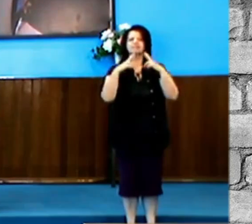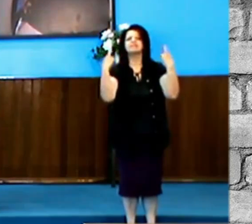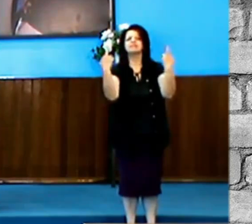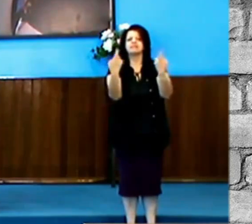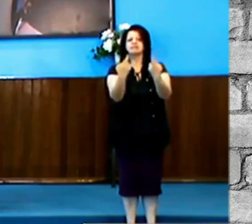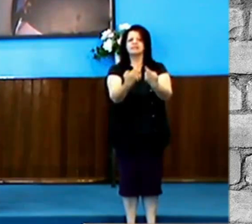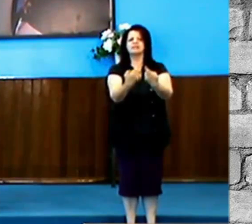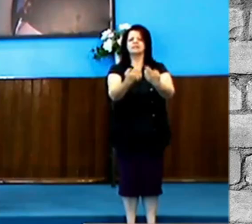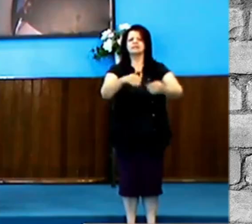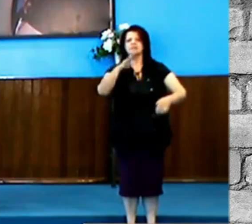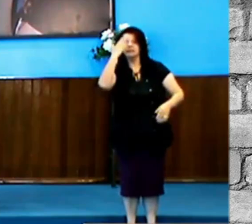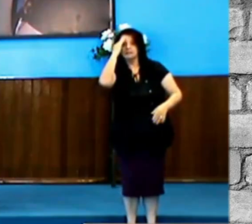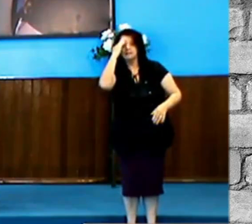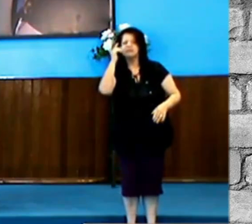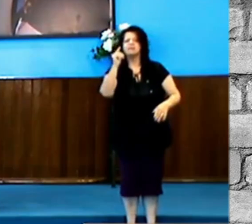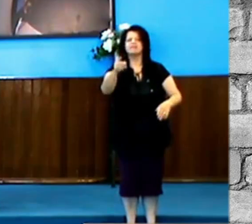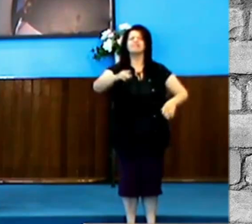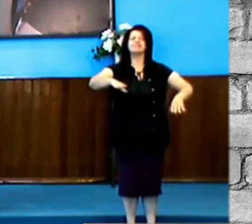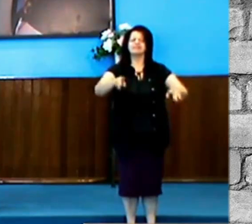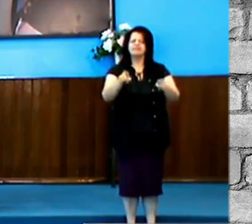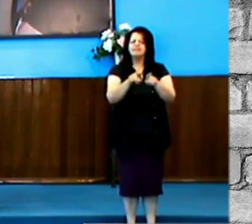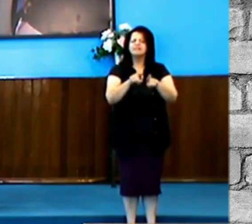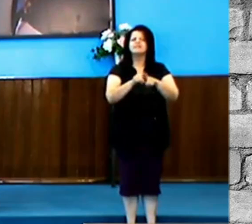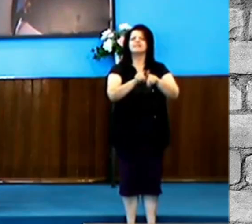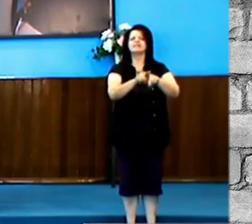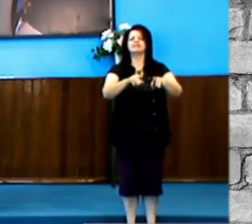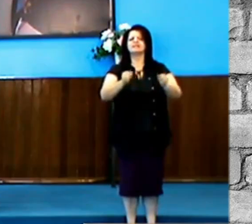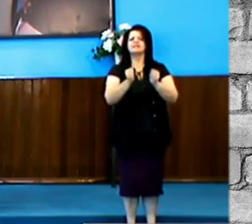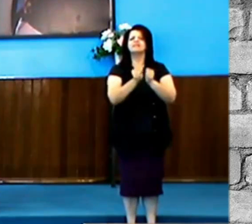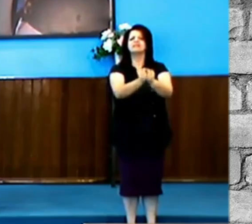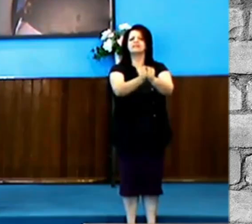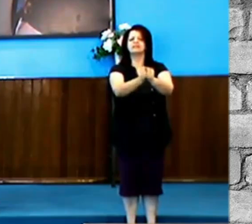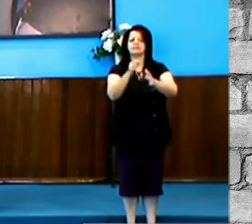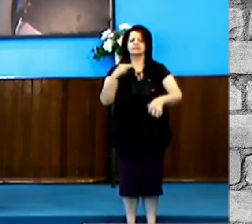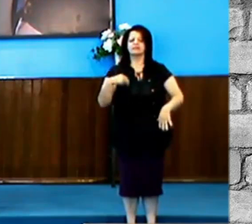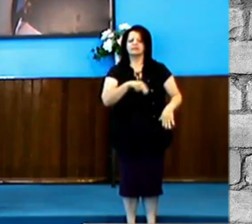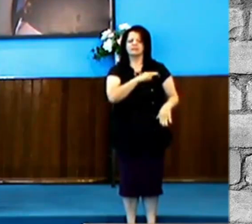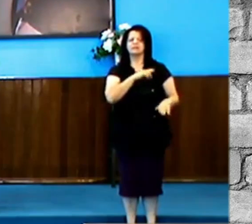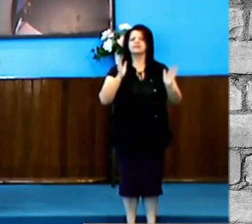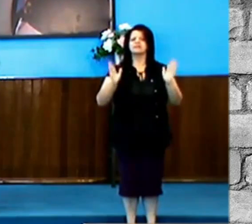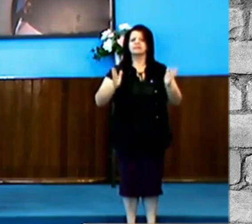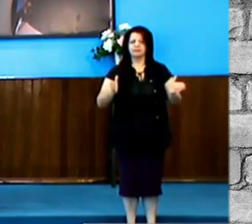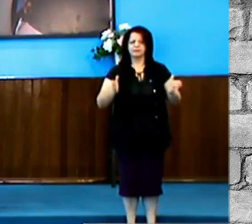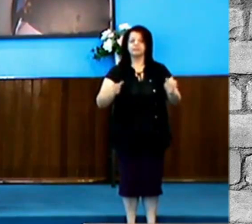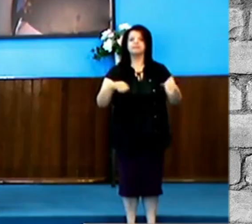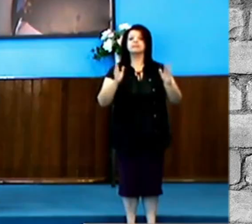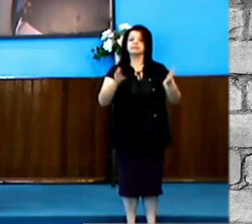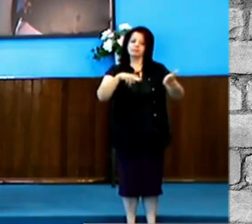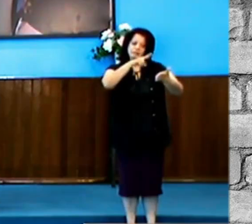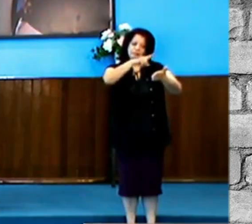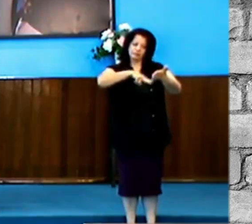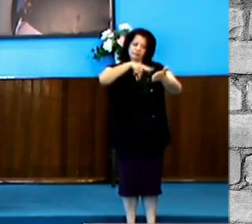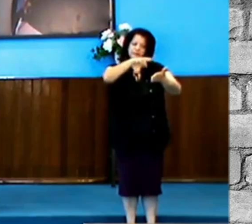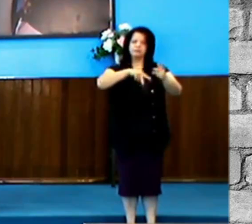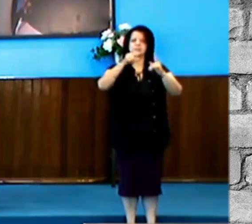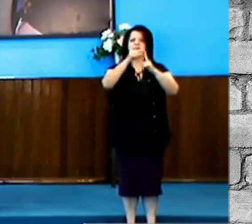contando, claro, com a sua participação através das nossas mídias sociais. Então eu quero começar lendo um texto da palavra de Deus. E